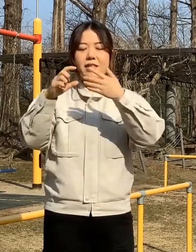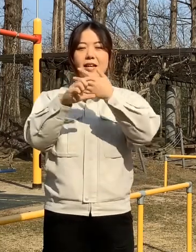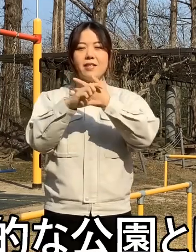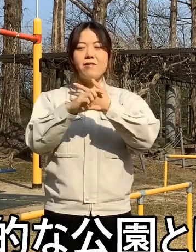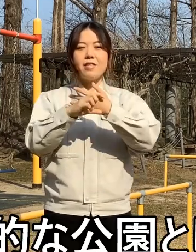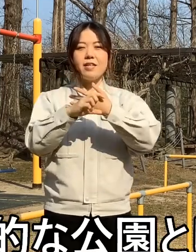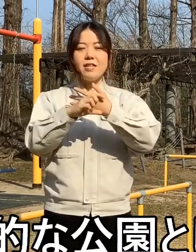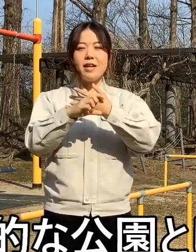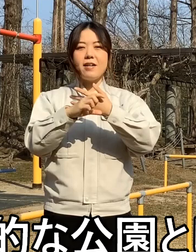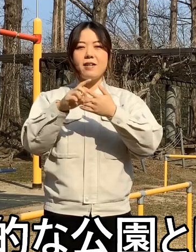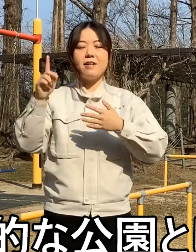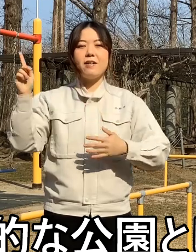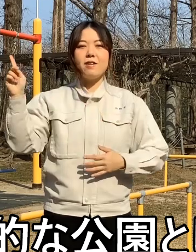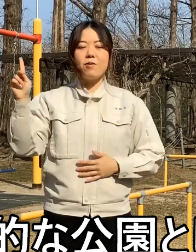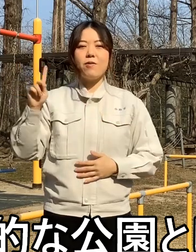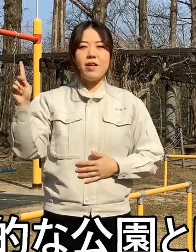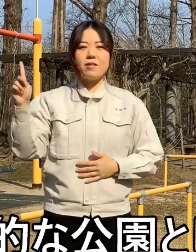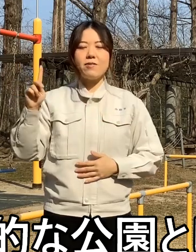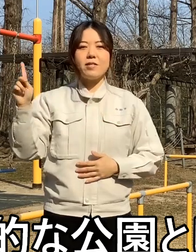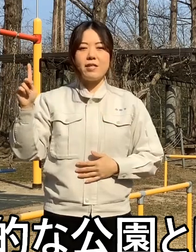代表的な公園として